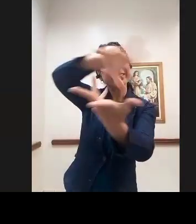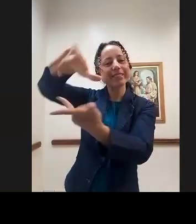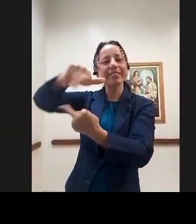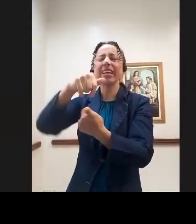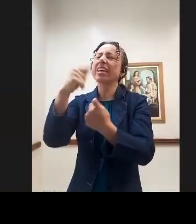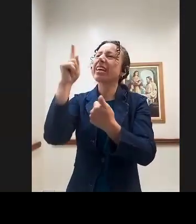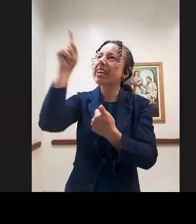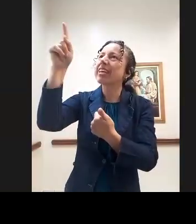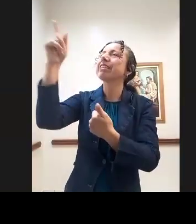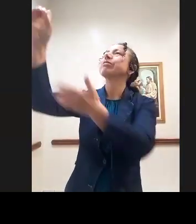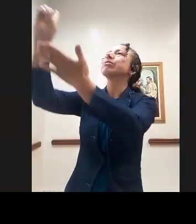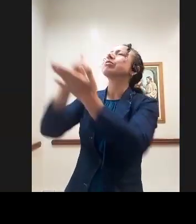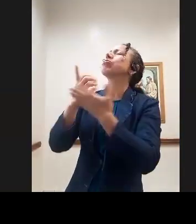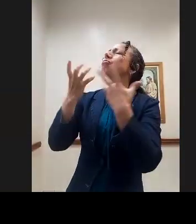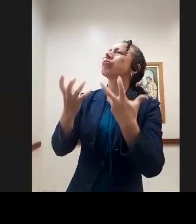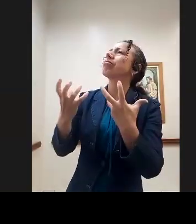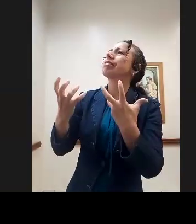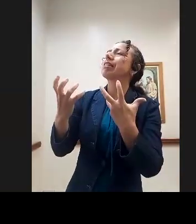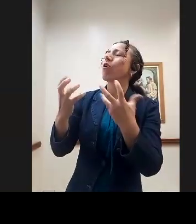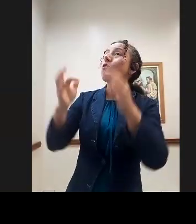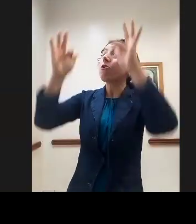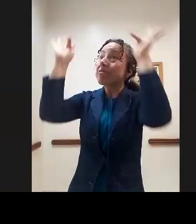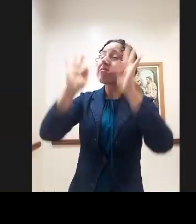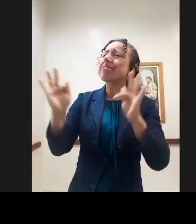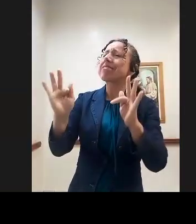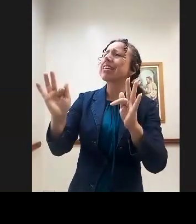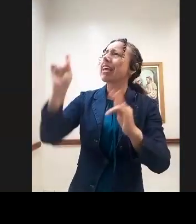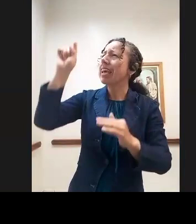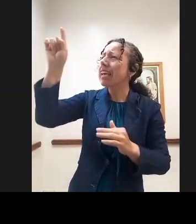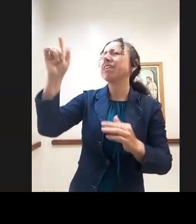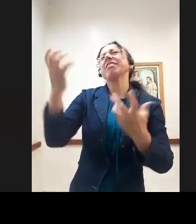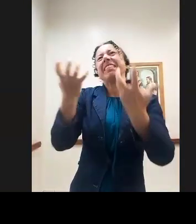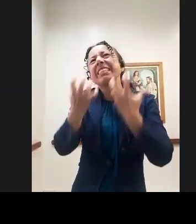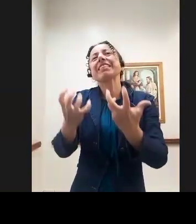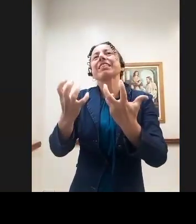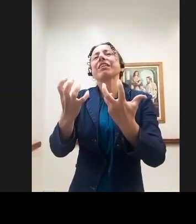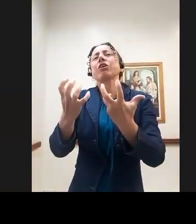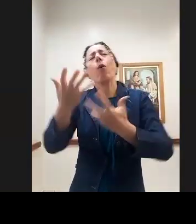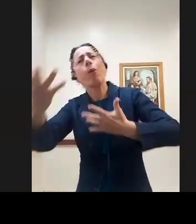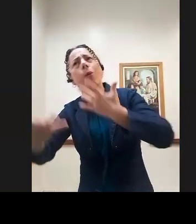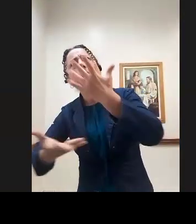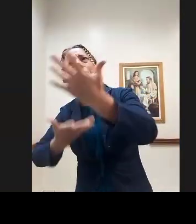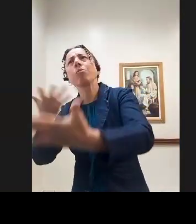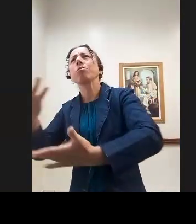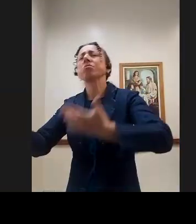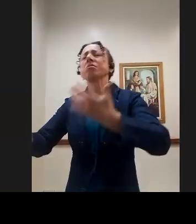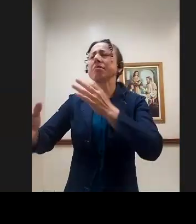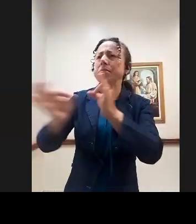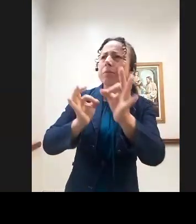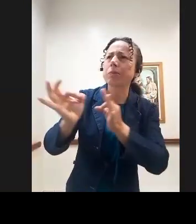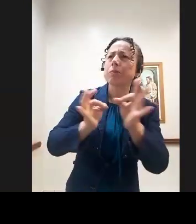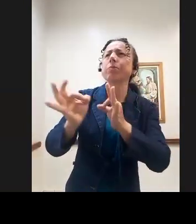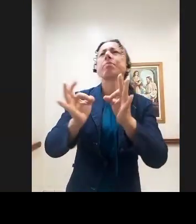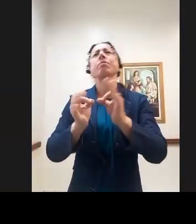seja feliz, que a gente se prepare, que a gente compartilhe, que a gente fique livre